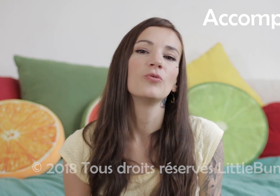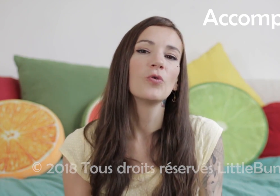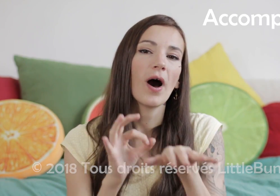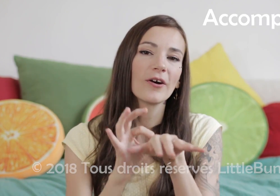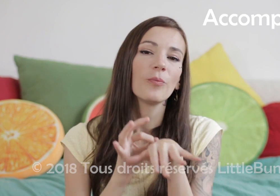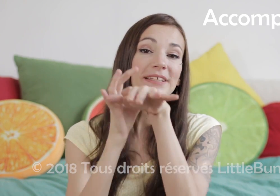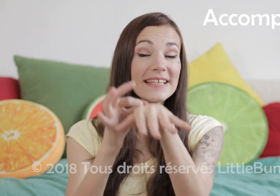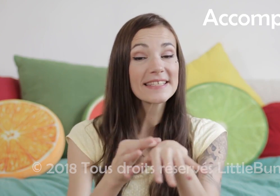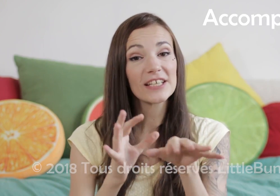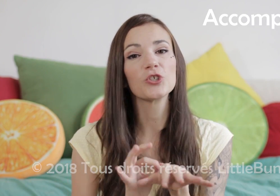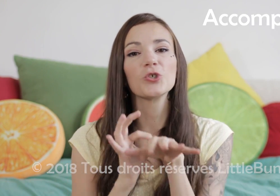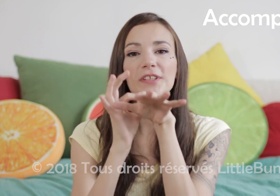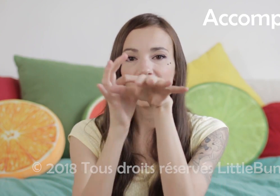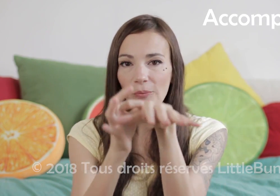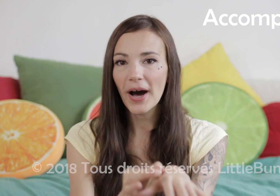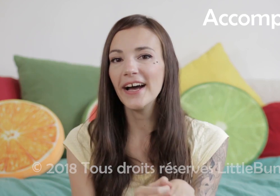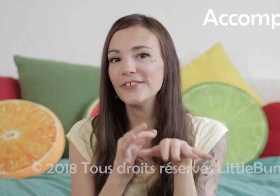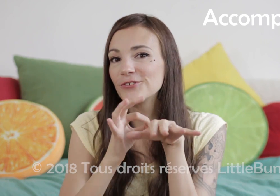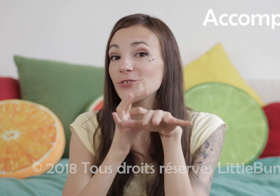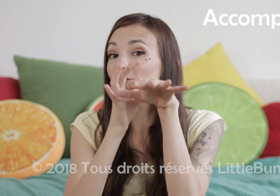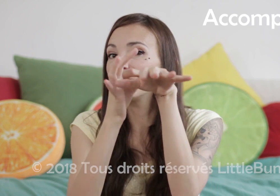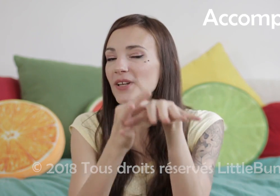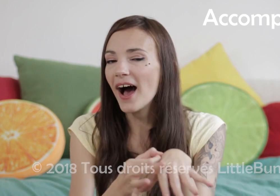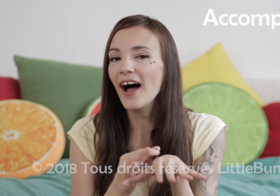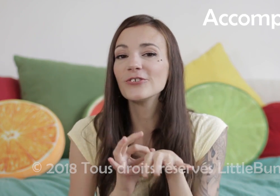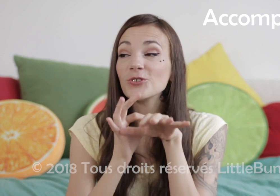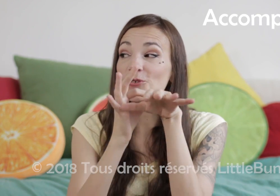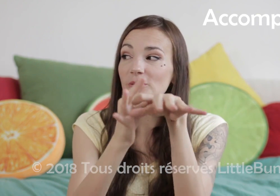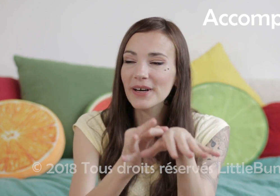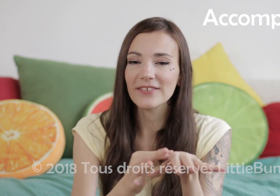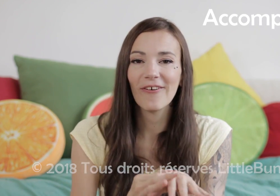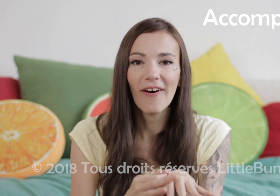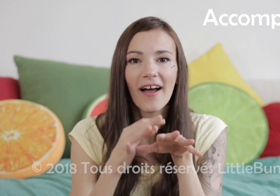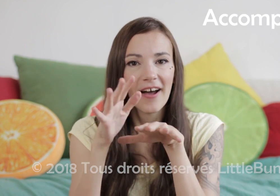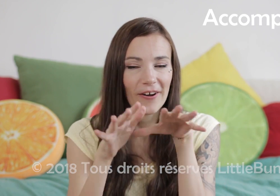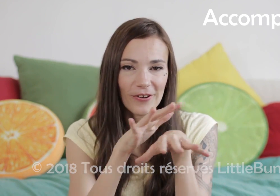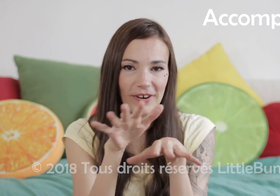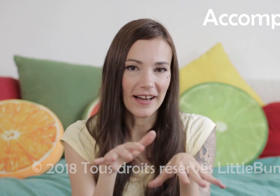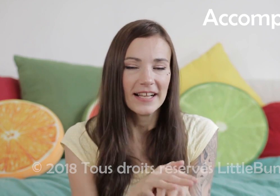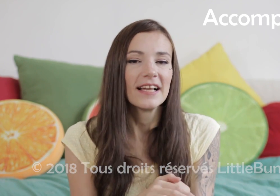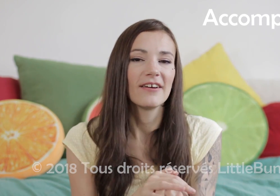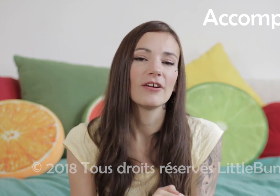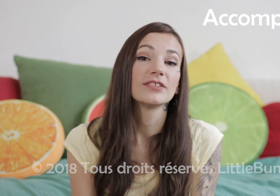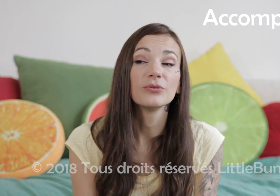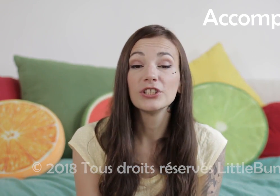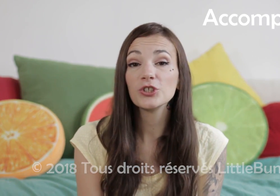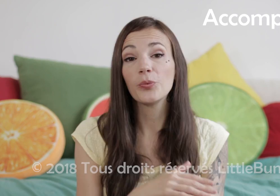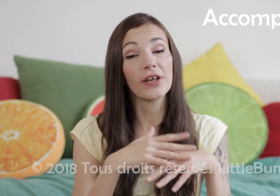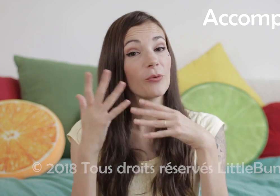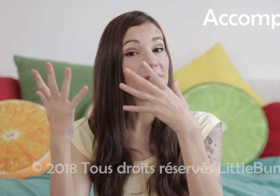mot accompagner, c'est je t'accompagne, je suis là, je suis présent, voilà. Et c'est aussi je peux t'accompagner